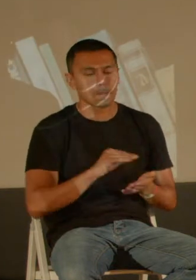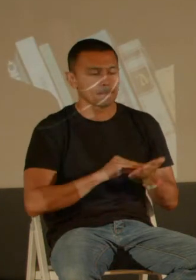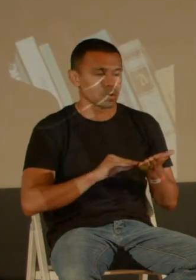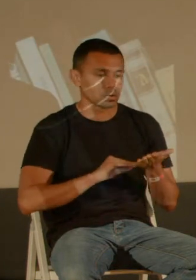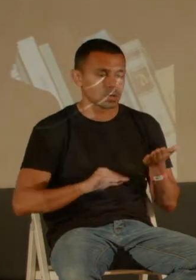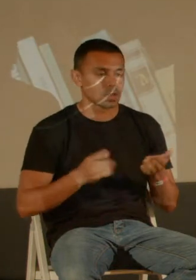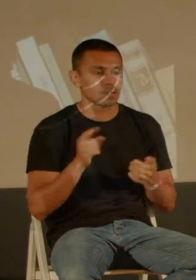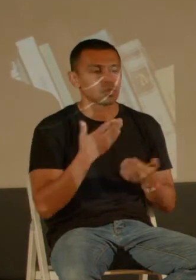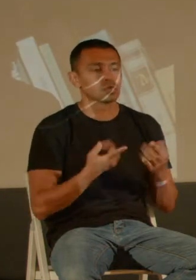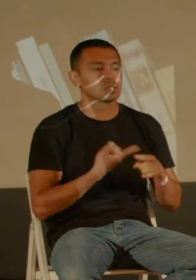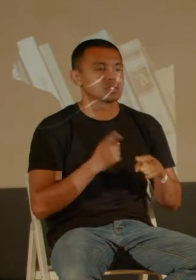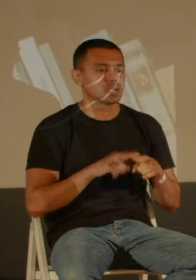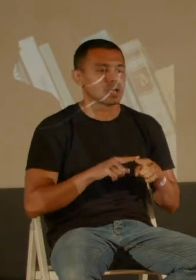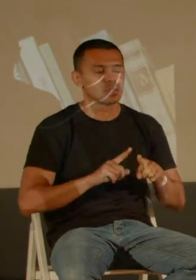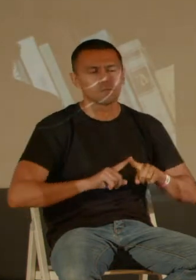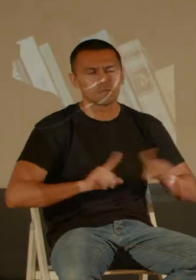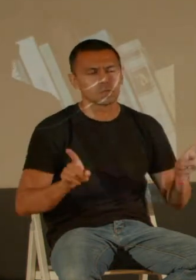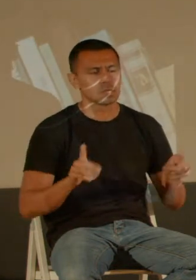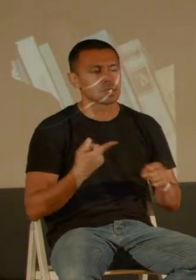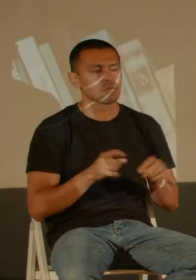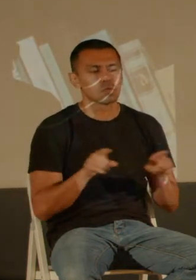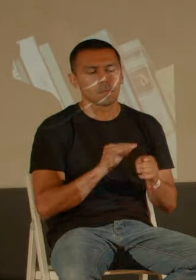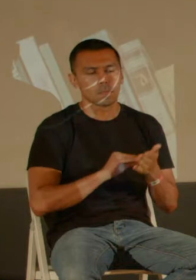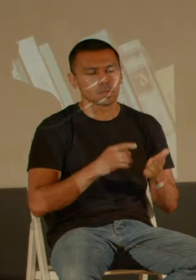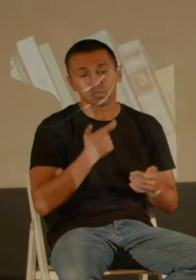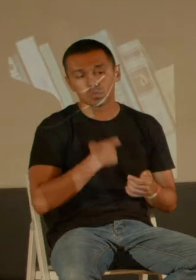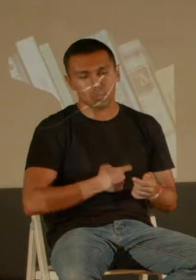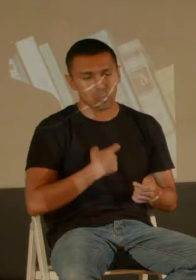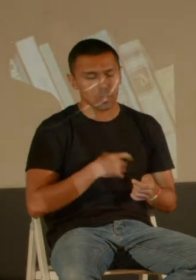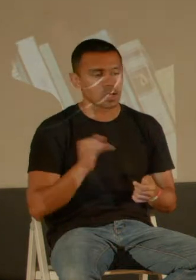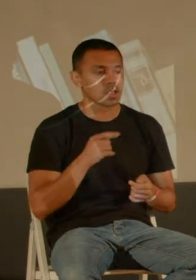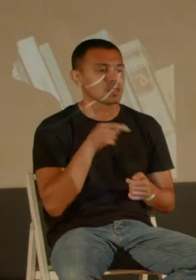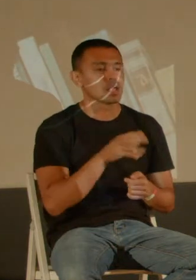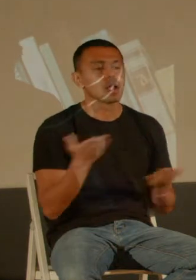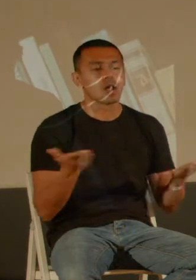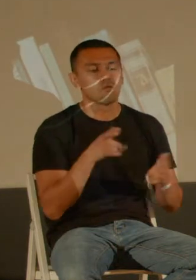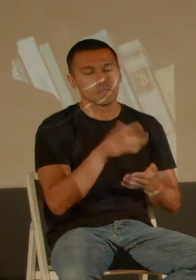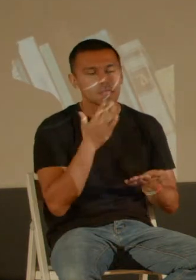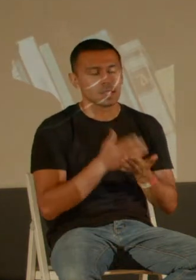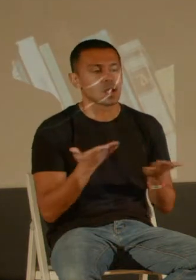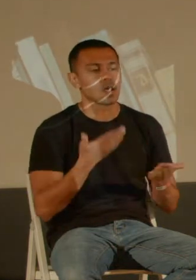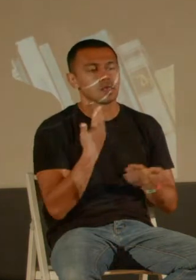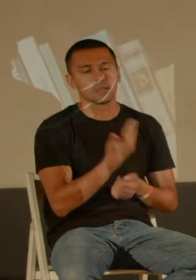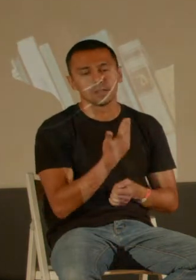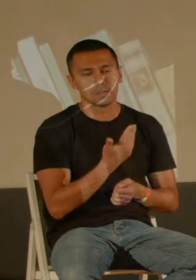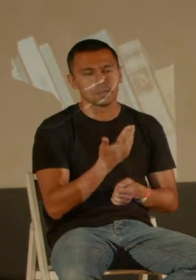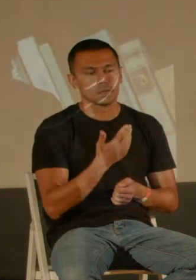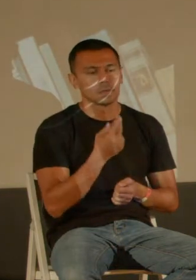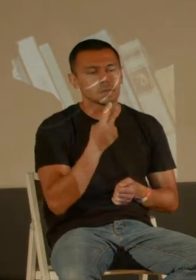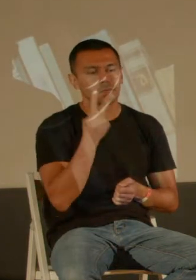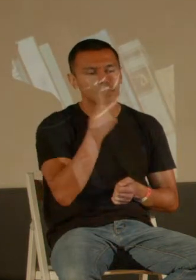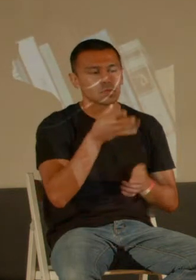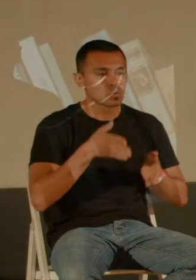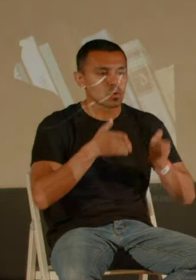пише, навіть якщо це нонфікшн про щось інше, все одно пише собою. І те, яка вона є, який її світогляд,